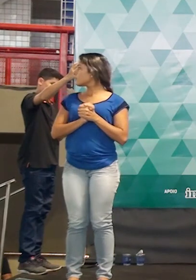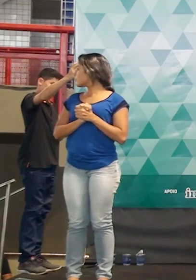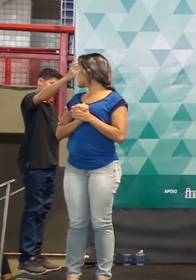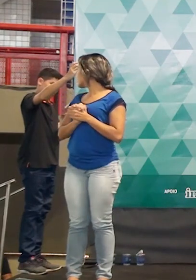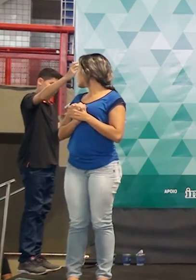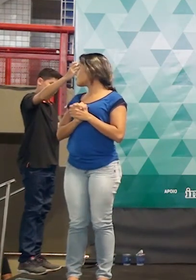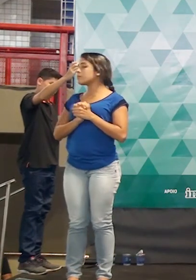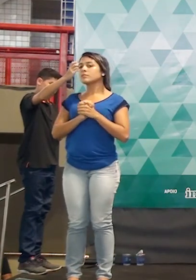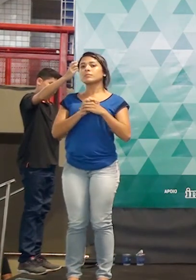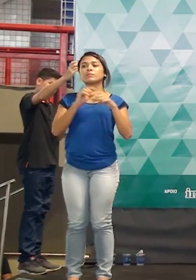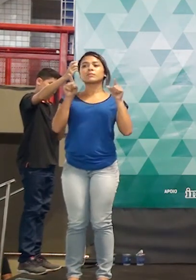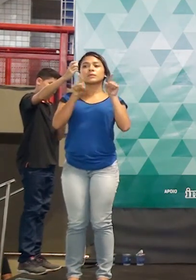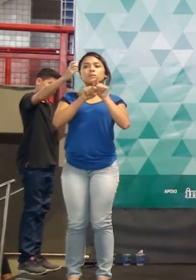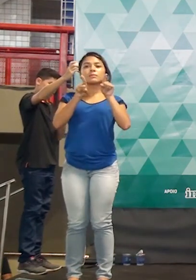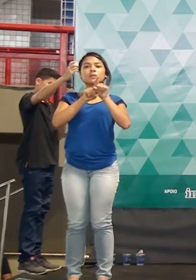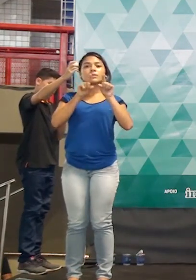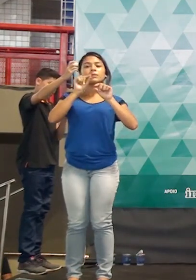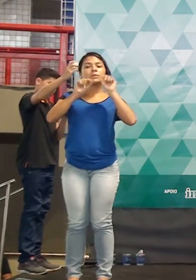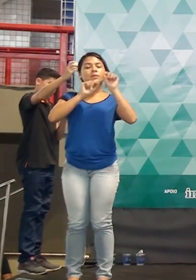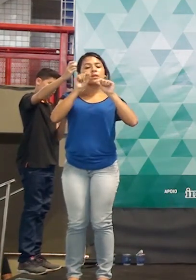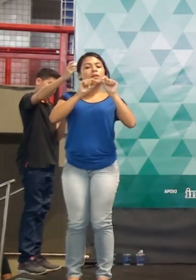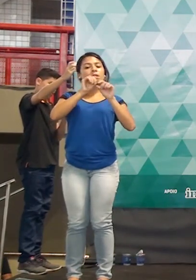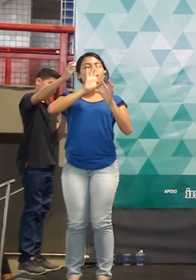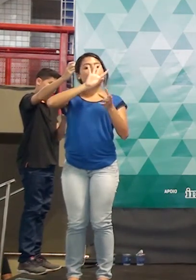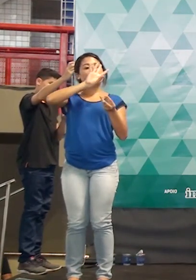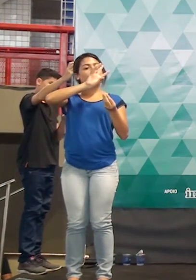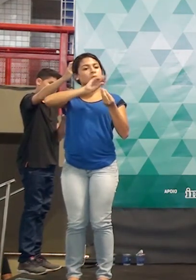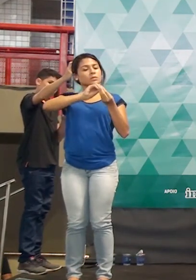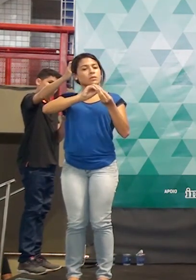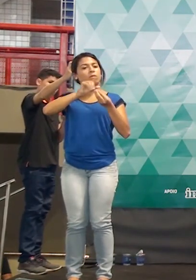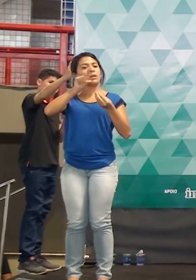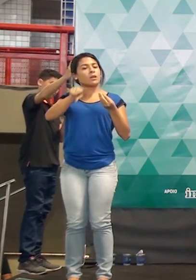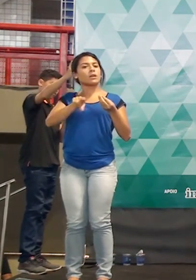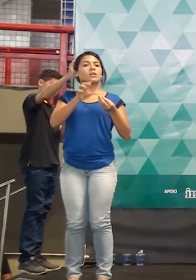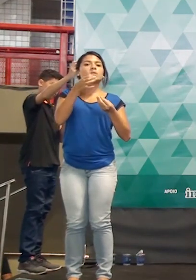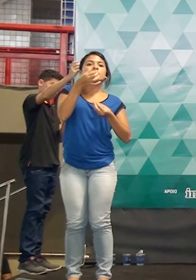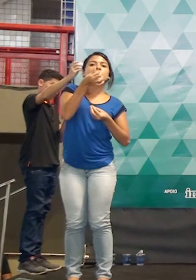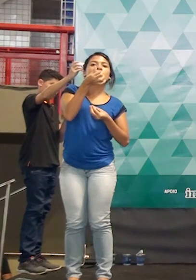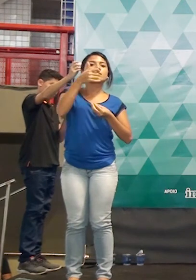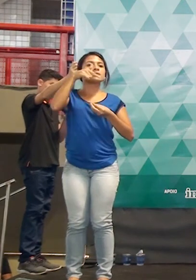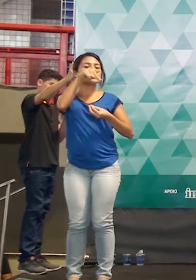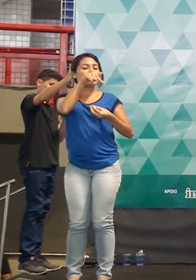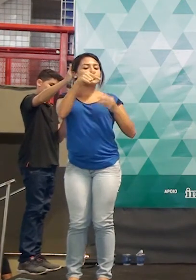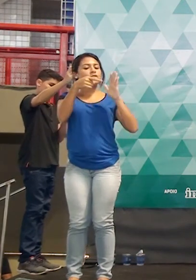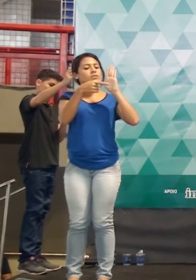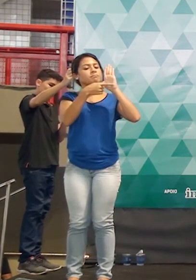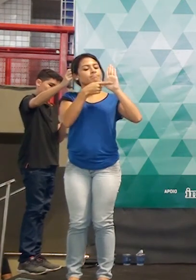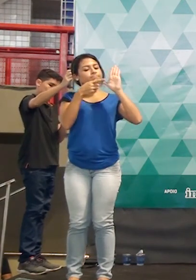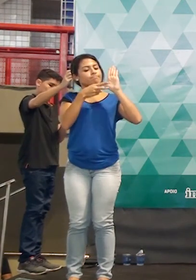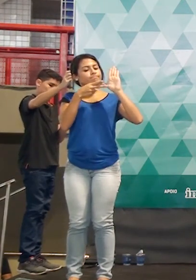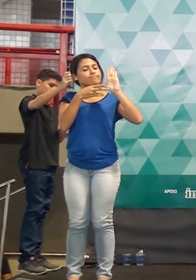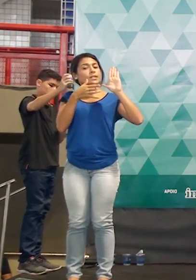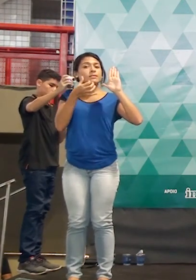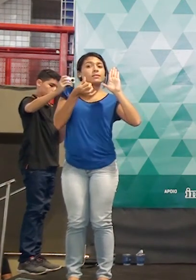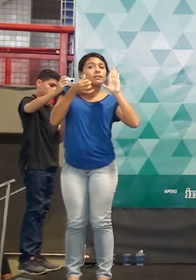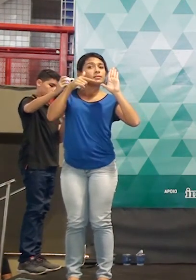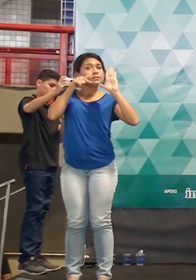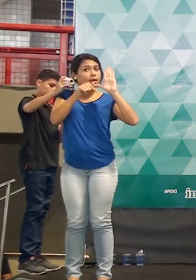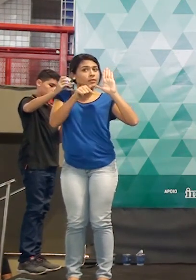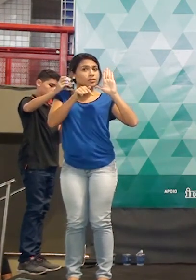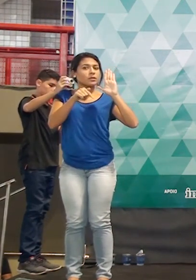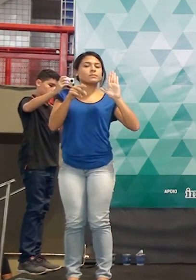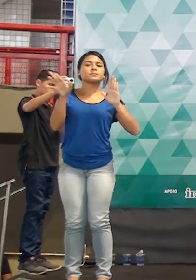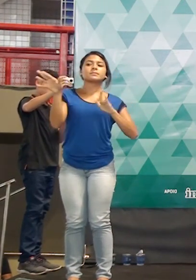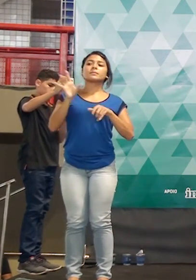a conclusão, vocês podem fazer com 6 ou 7 linhas. Pessoal,